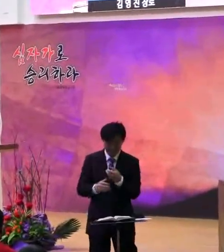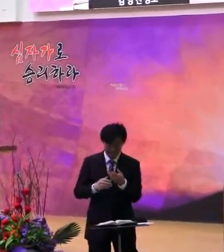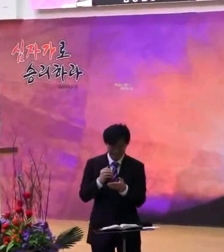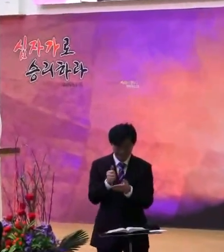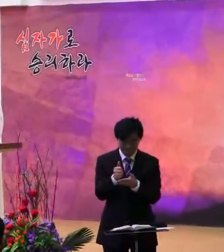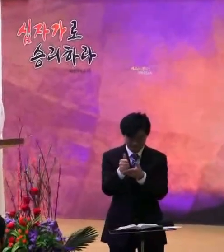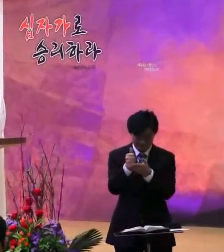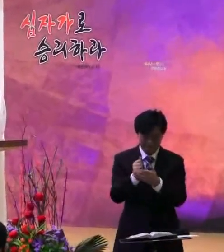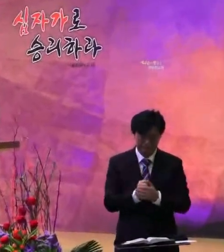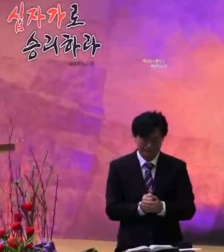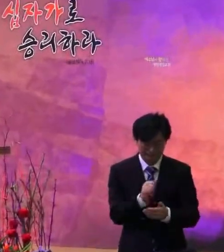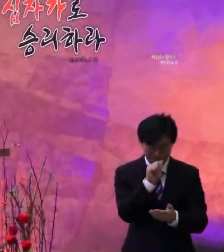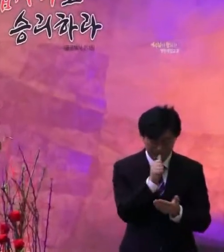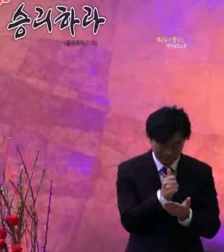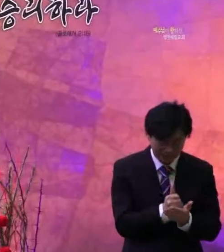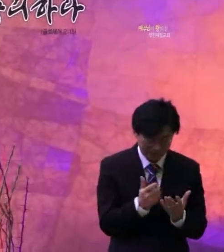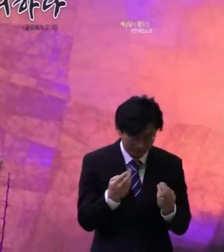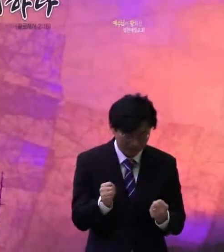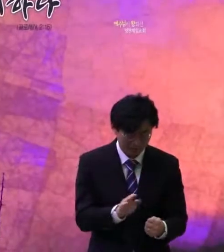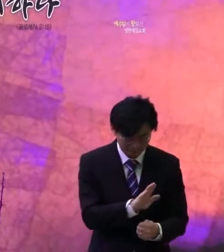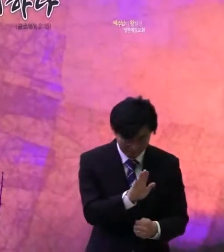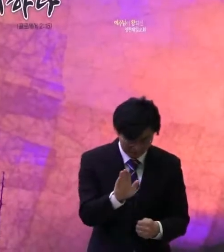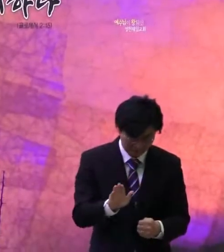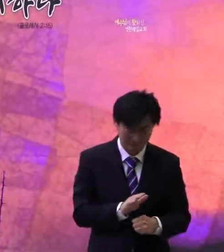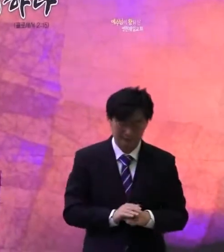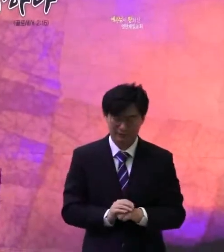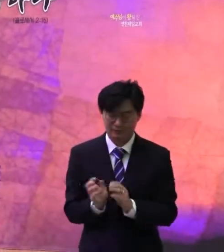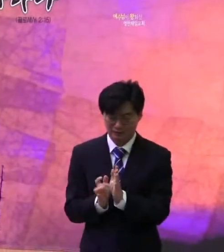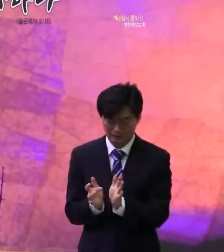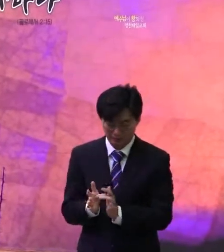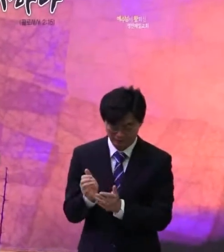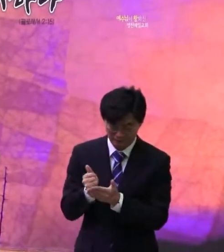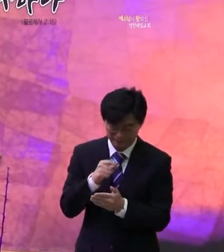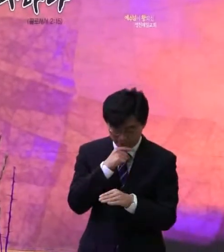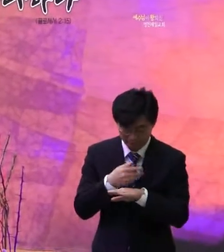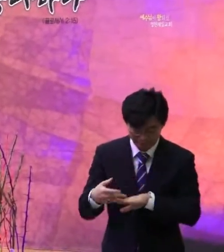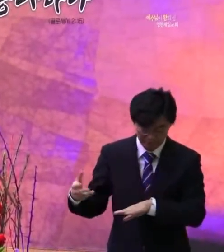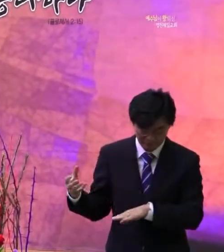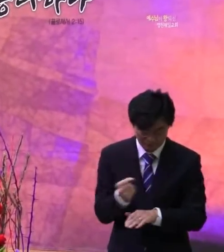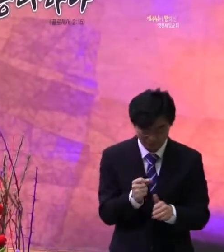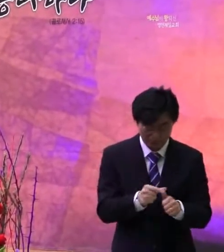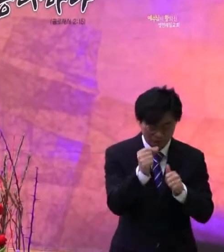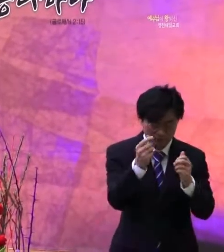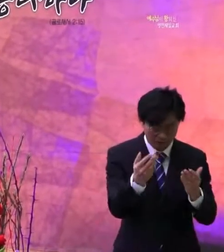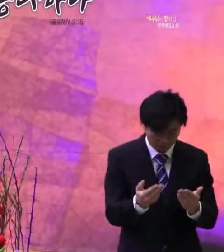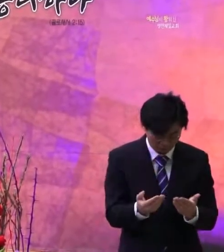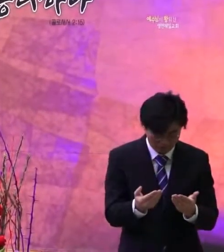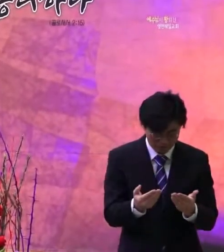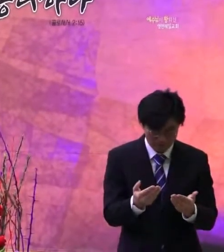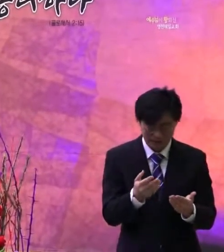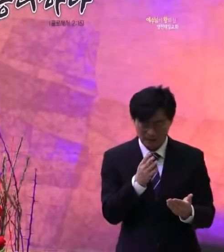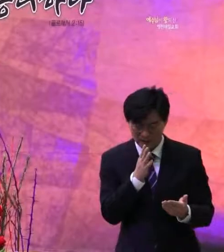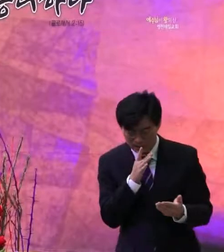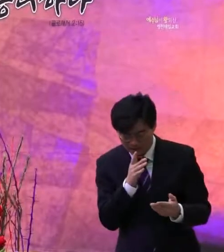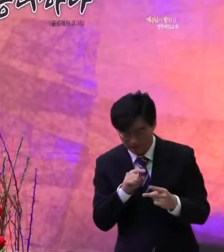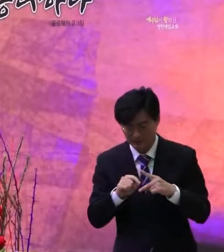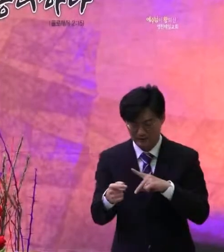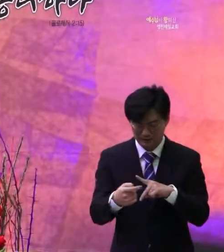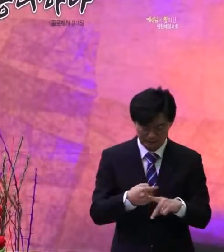죄밖에 없는 저희들을 예수님의 피로 구원하여 주시고 이를 알게 하시니 참으로